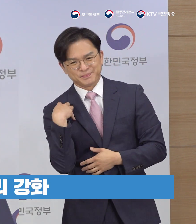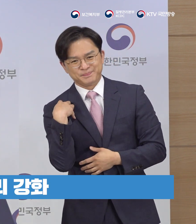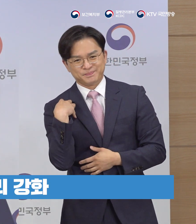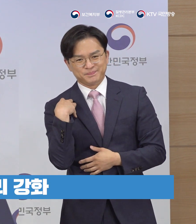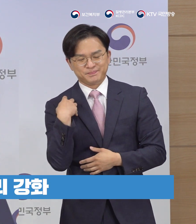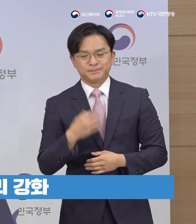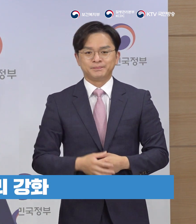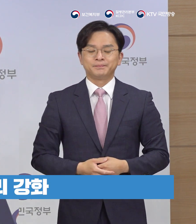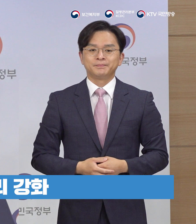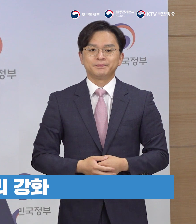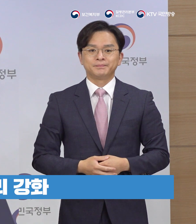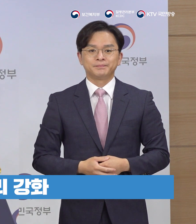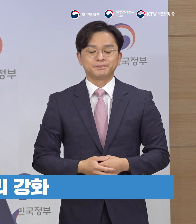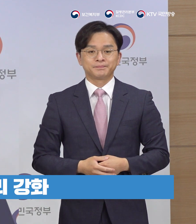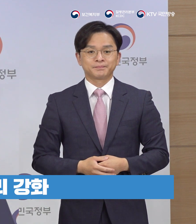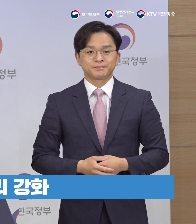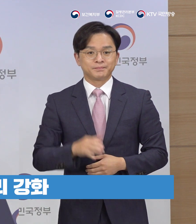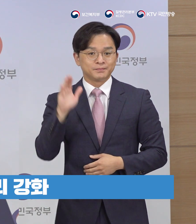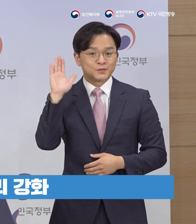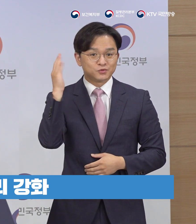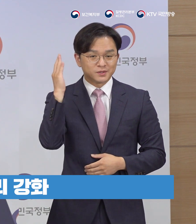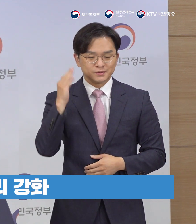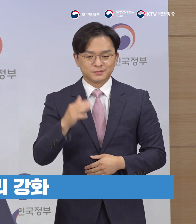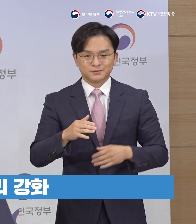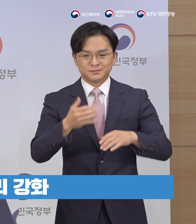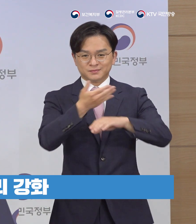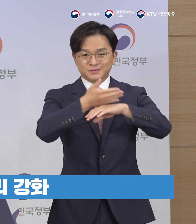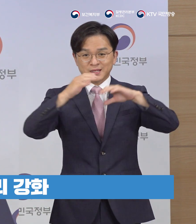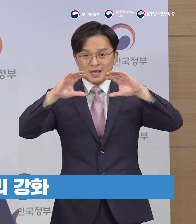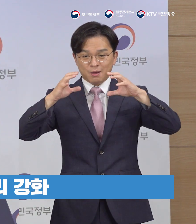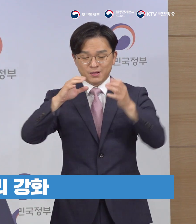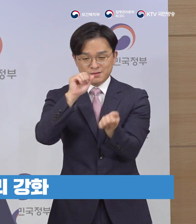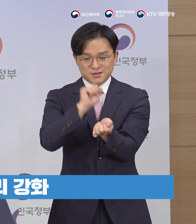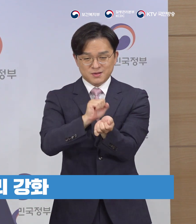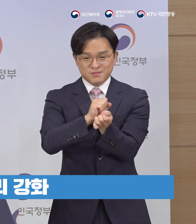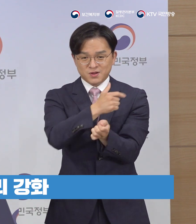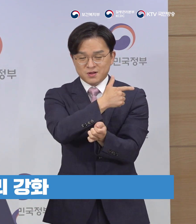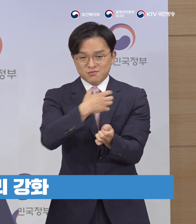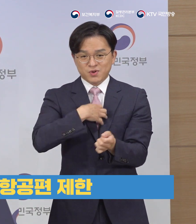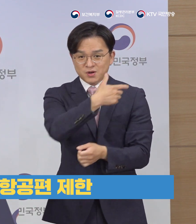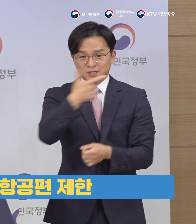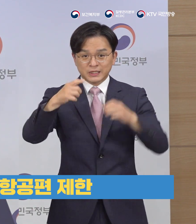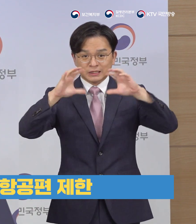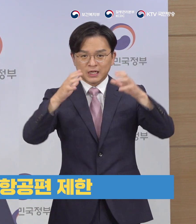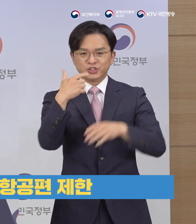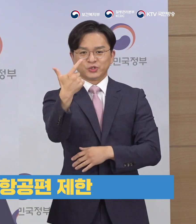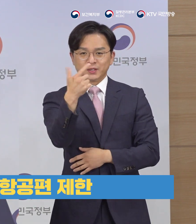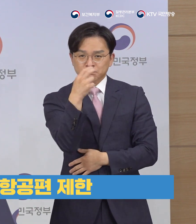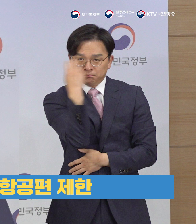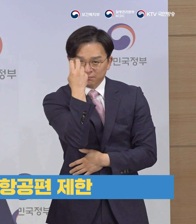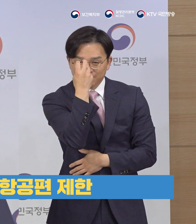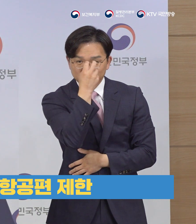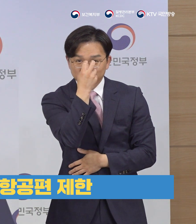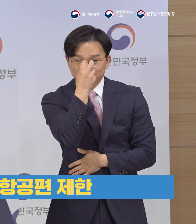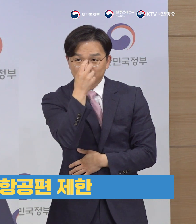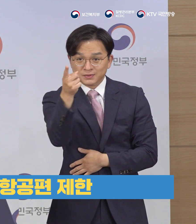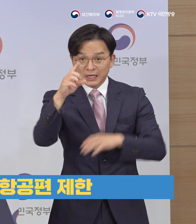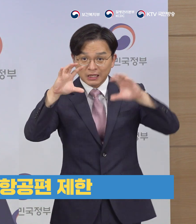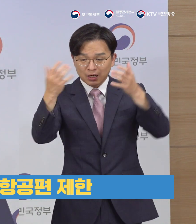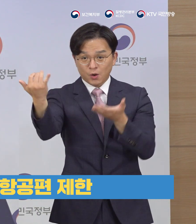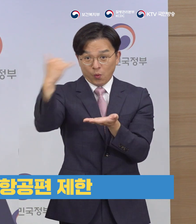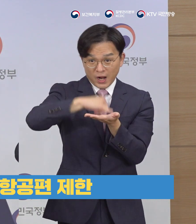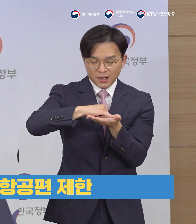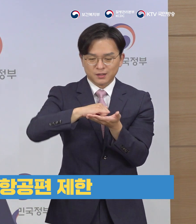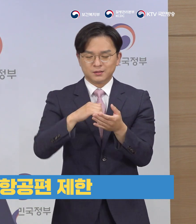방역 관리를 계속 강화하고 있습니다. 방역 강화 대상 국가를 6개국으로 확대하며